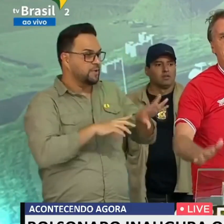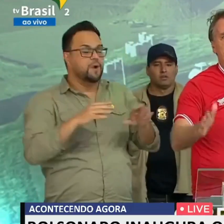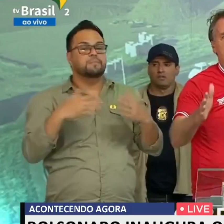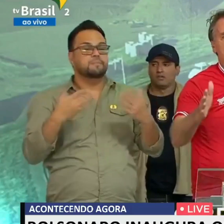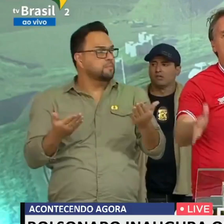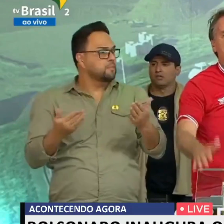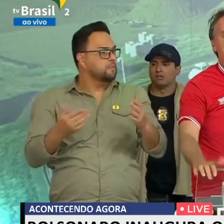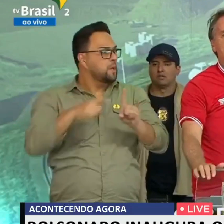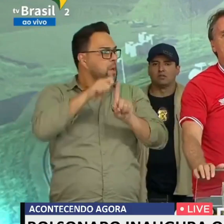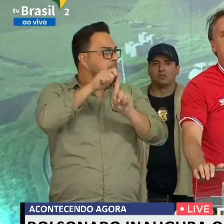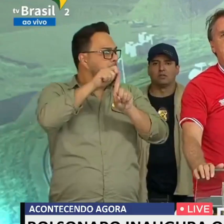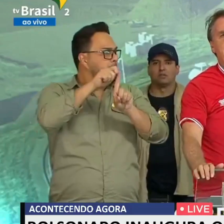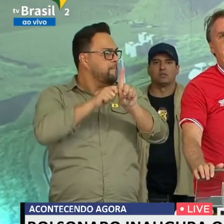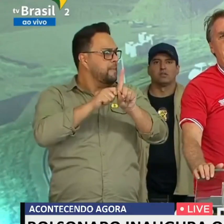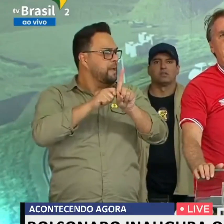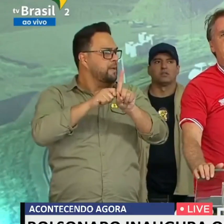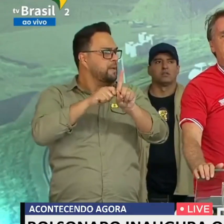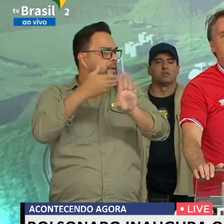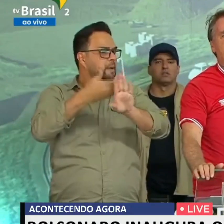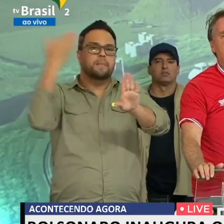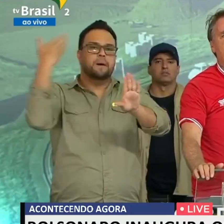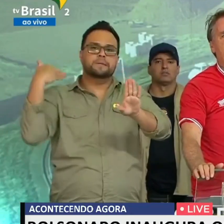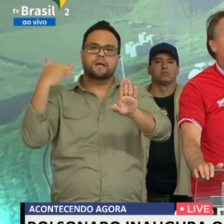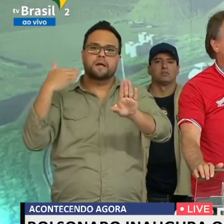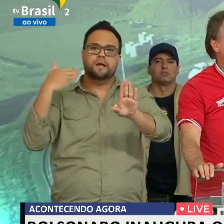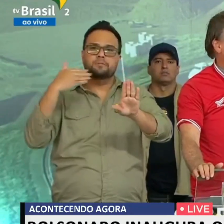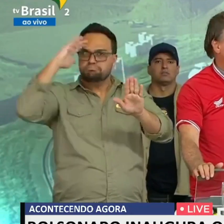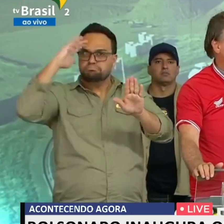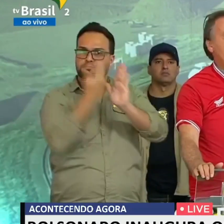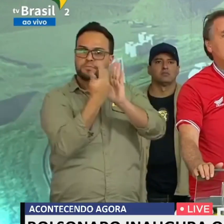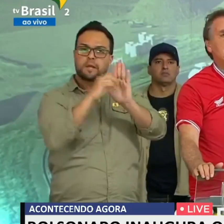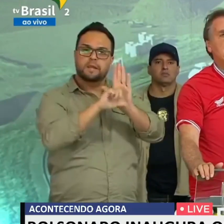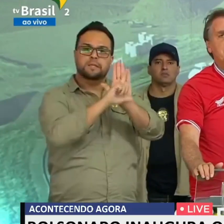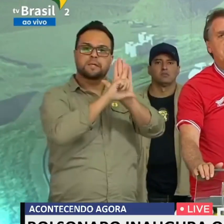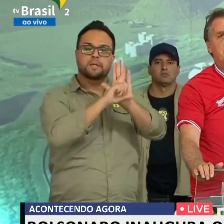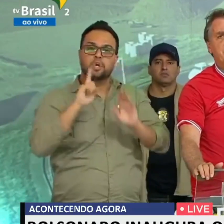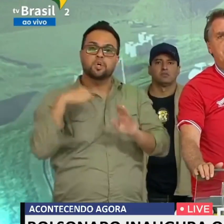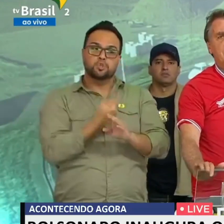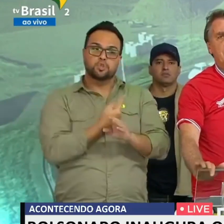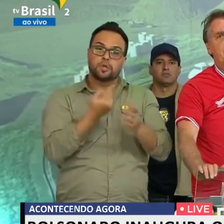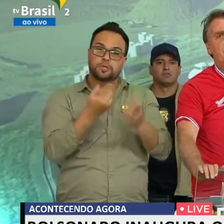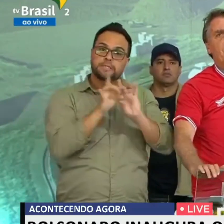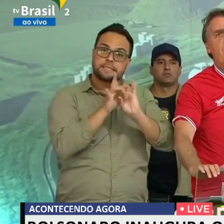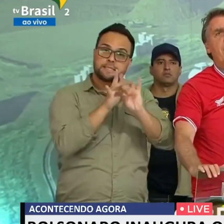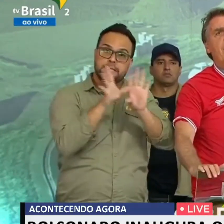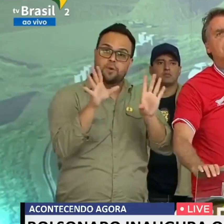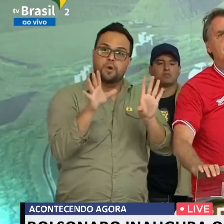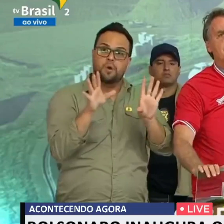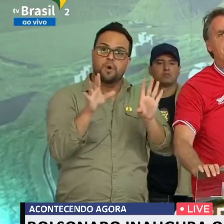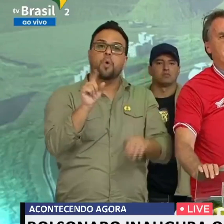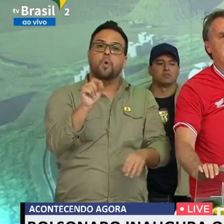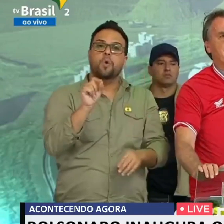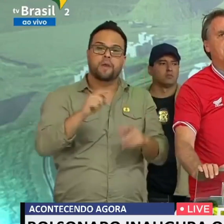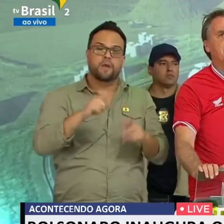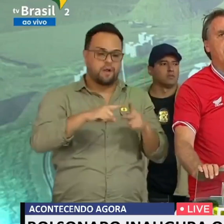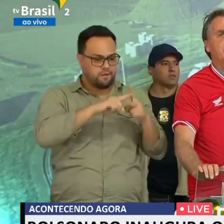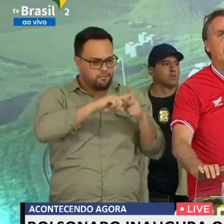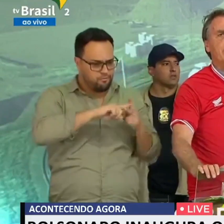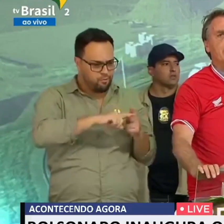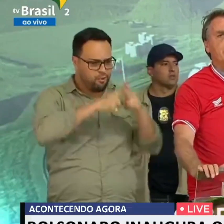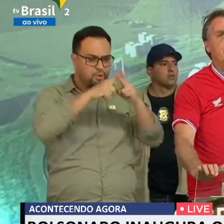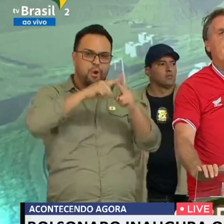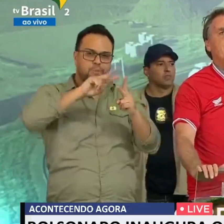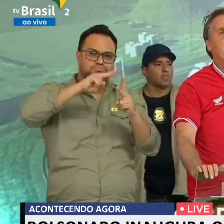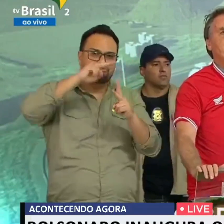passado, cumprindo a legislação, nós concedemos o maior reajuste da história